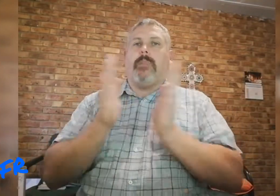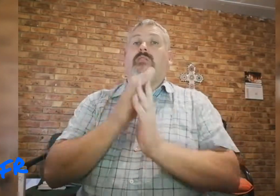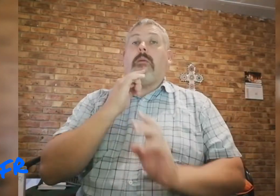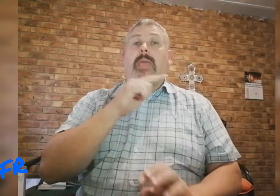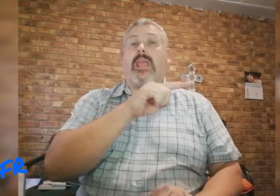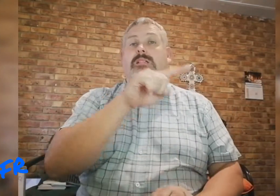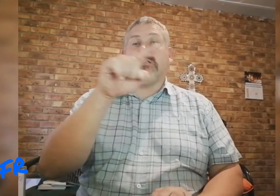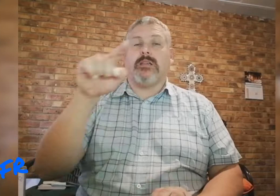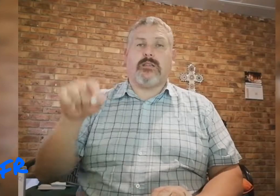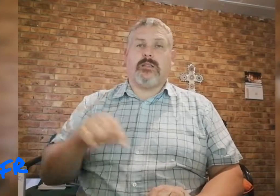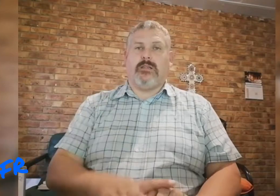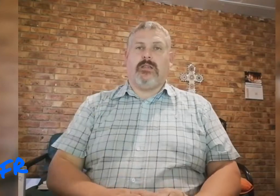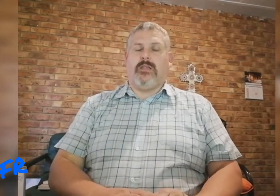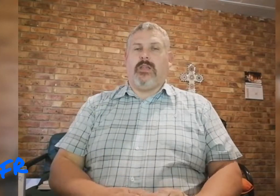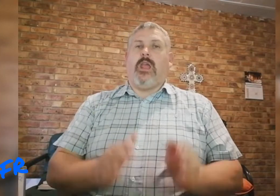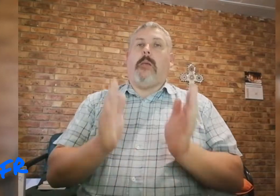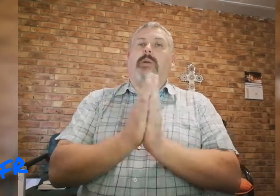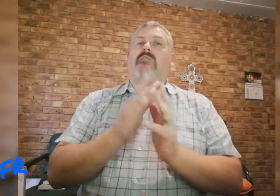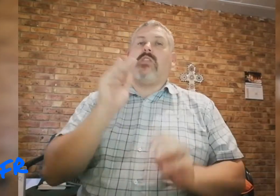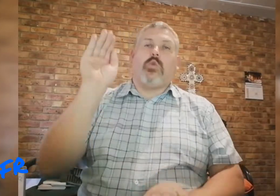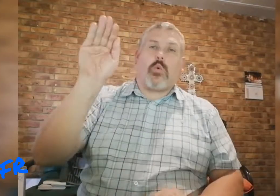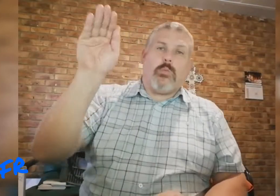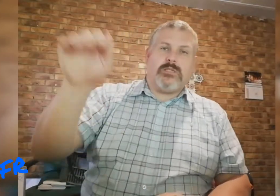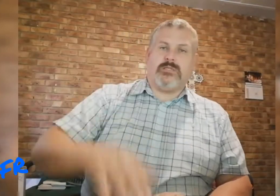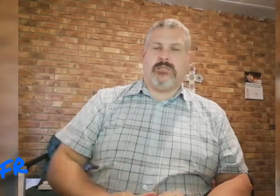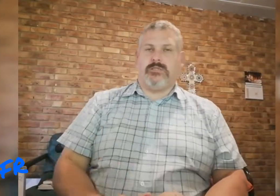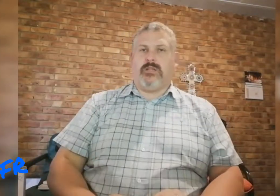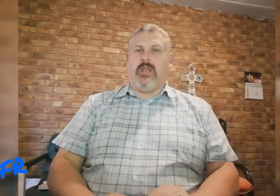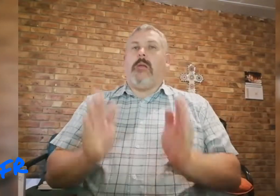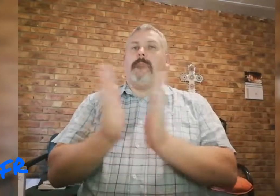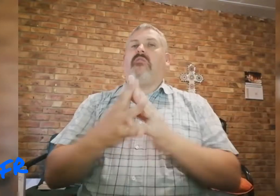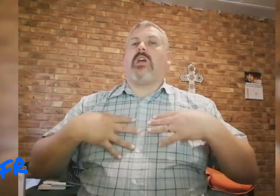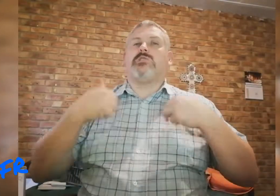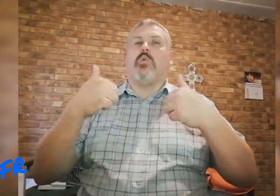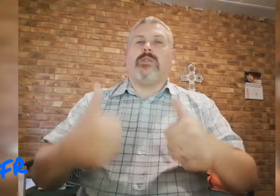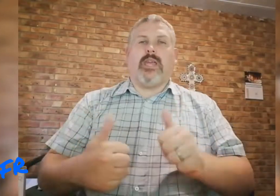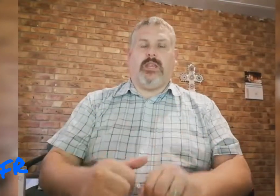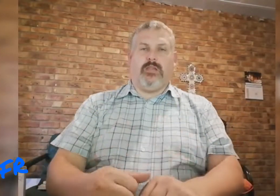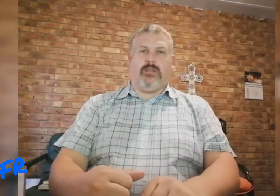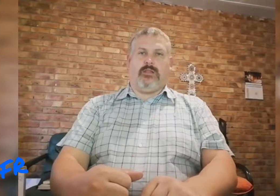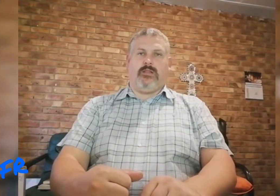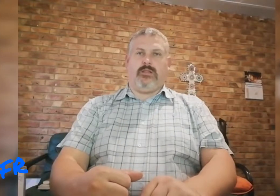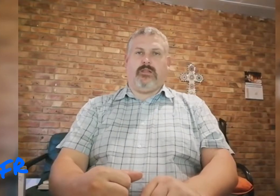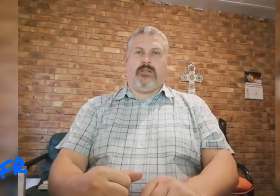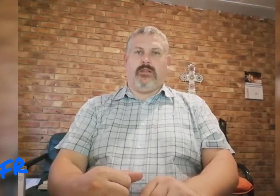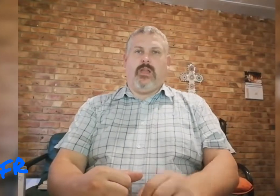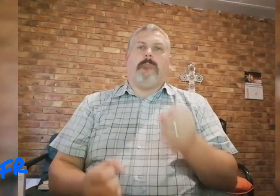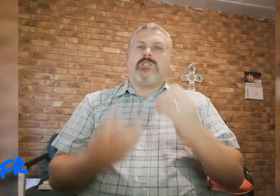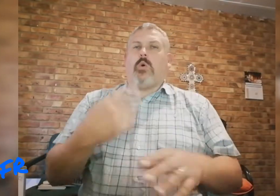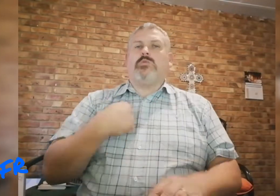bid vir mense, bid vir toekomst, bid vir gezondheid. Maar soms